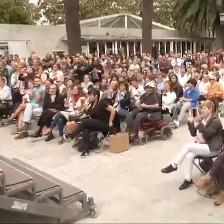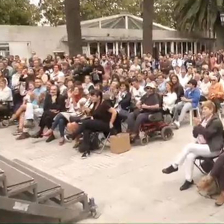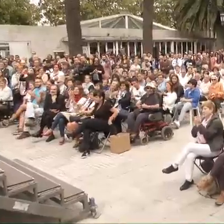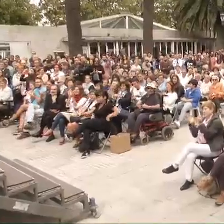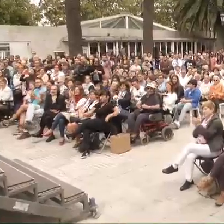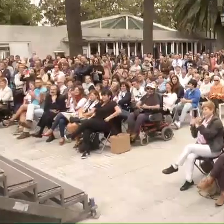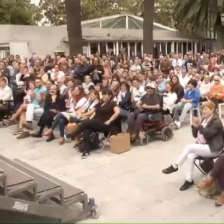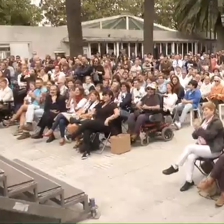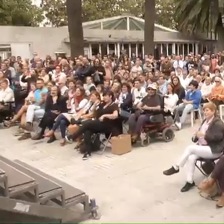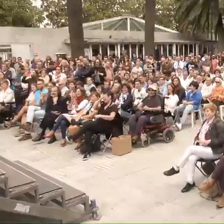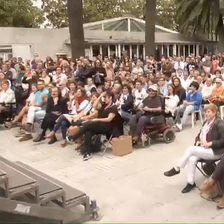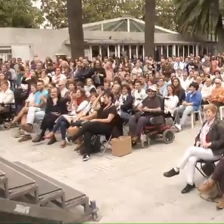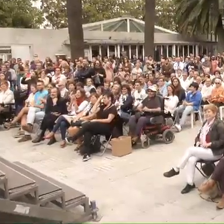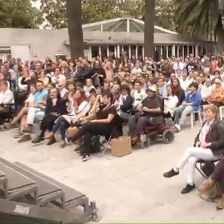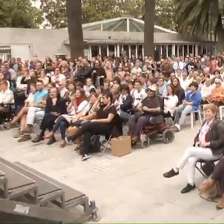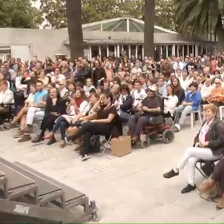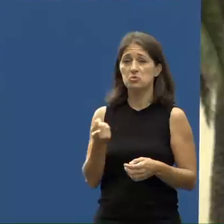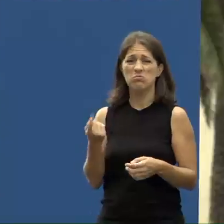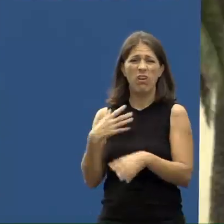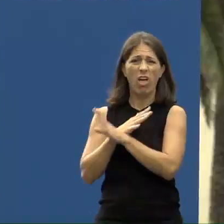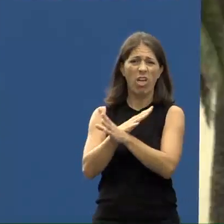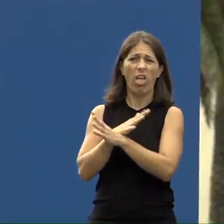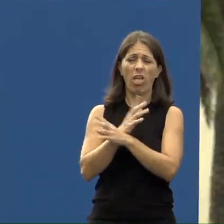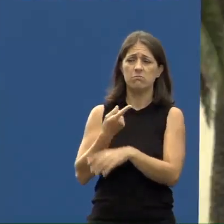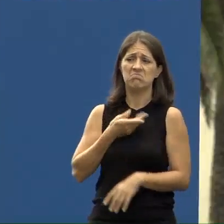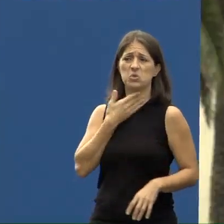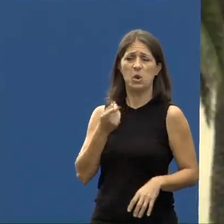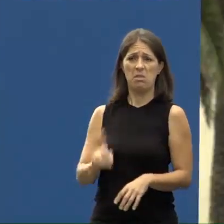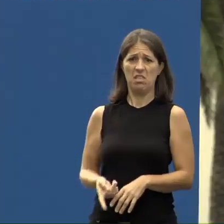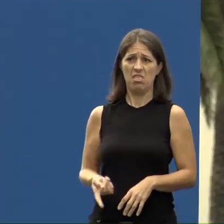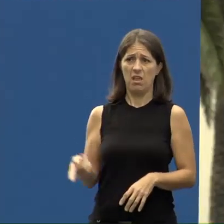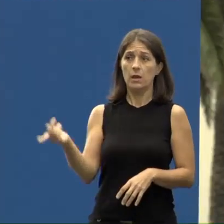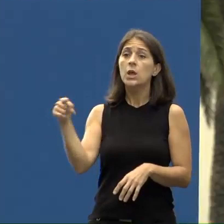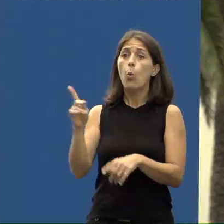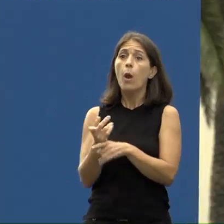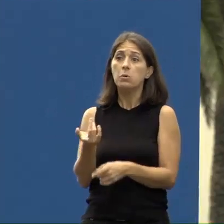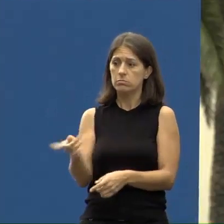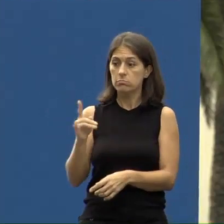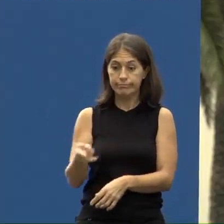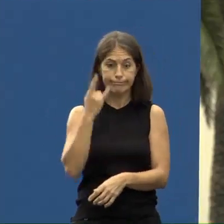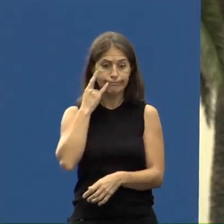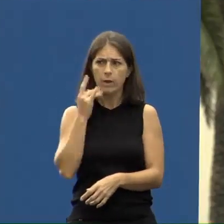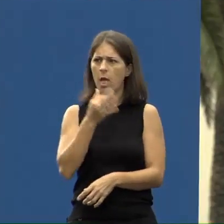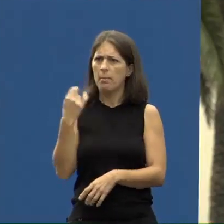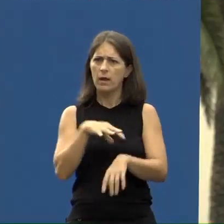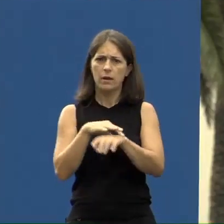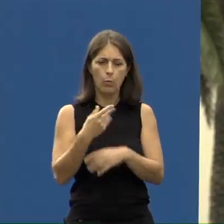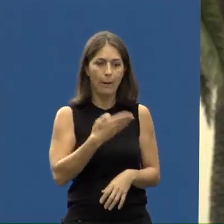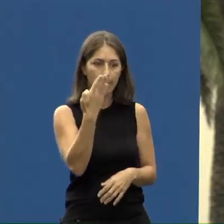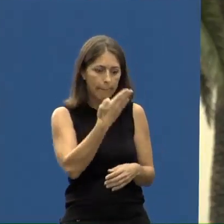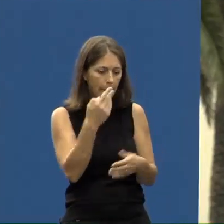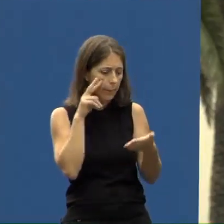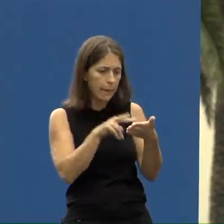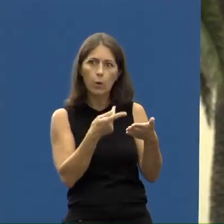Pois xa non estamos para xogos, señor Feijóo, non estamos para xogos. Descolgue o teléfono, mire na súa senda o ve